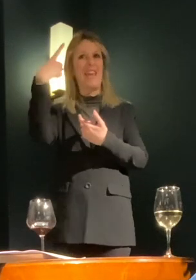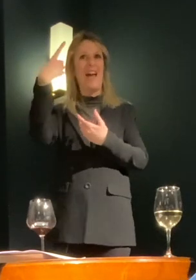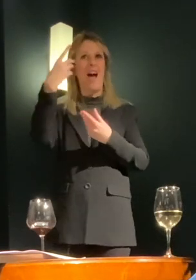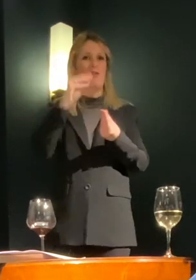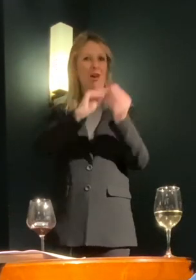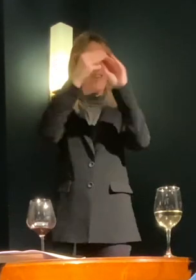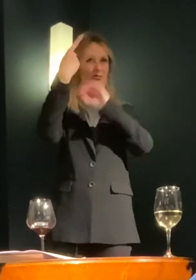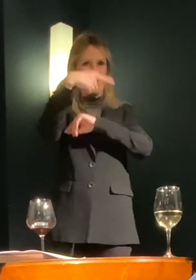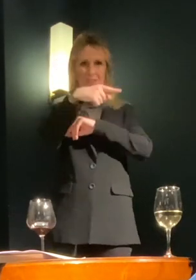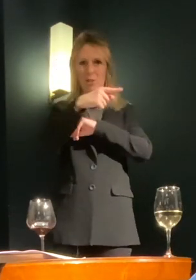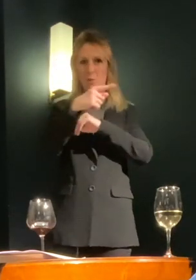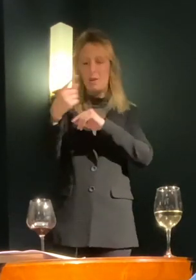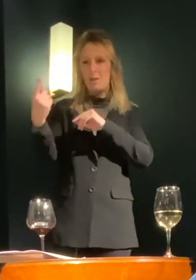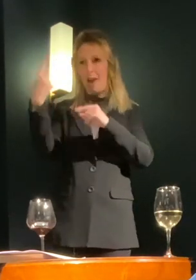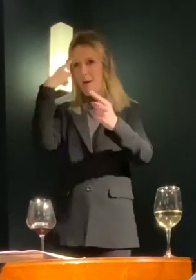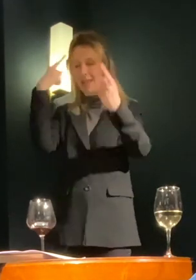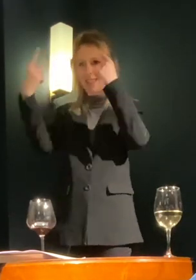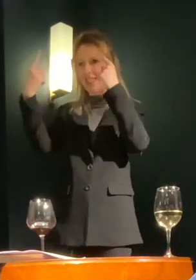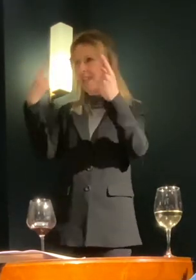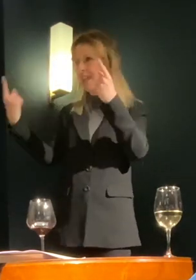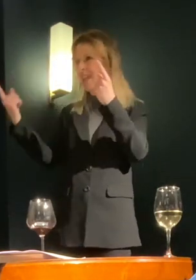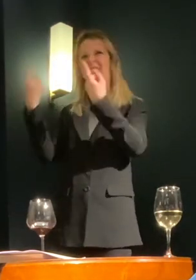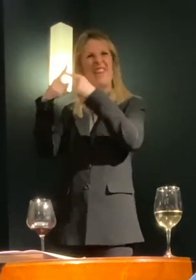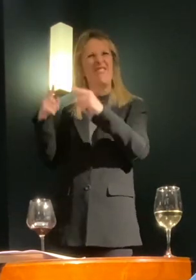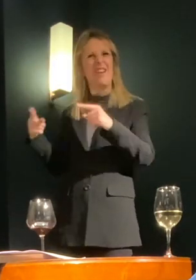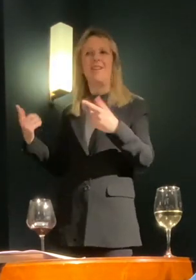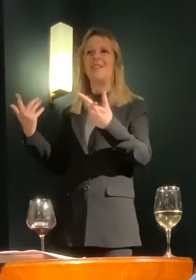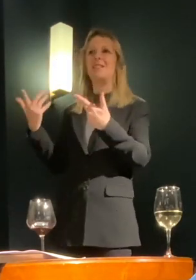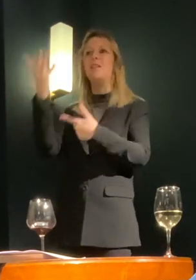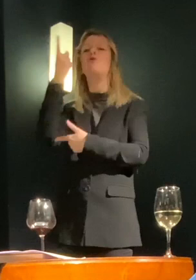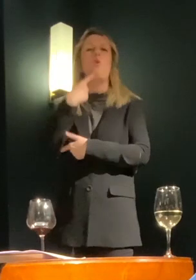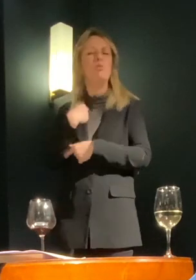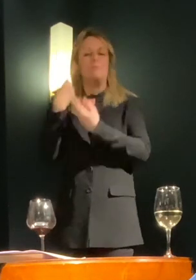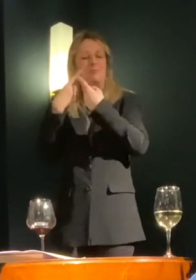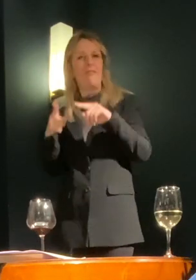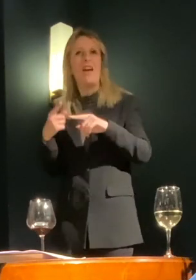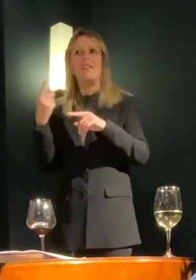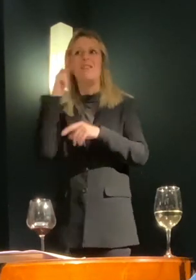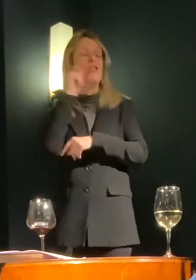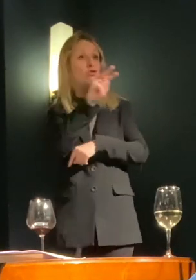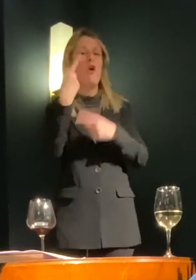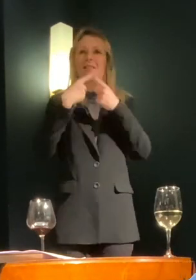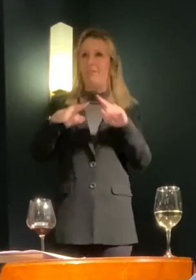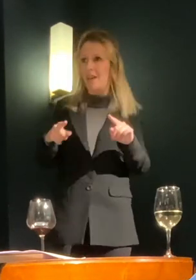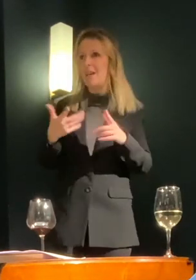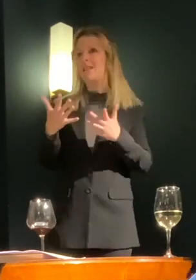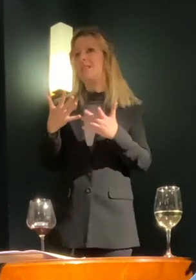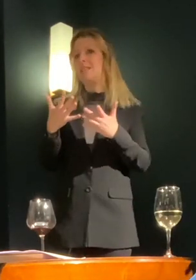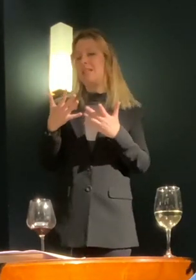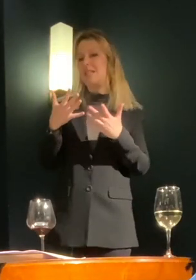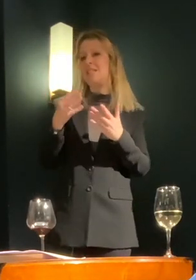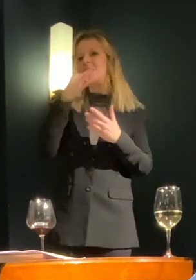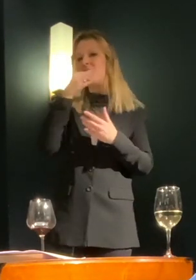si rimbalza tra tante menti, tra tante ispirazioni, anche tra tanti gusti e visioni diverse, per cui in realtà è qualcosa che prende